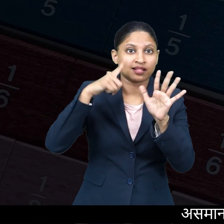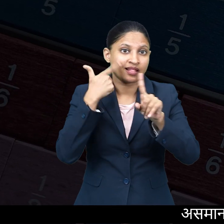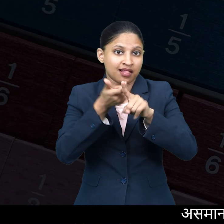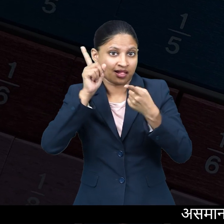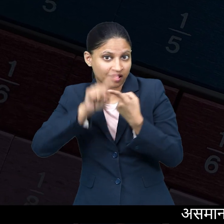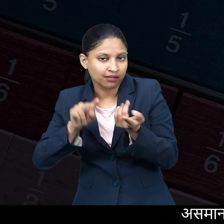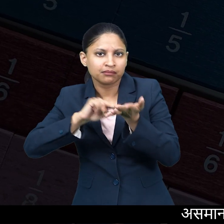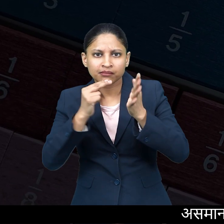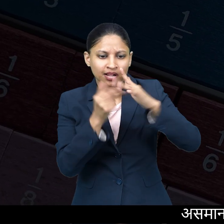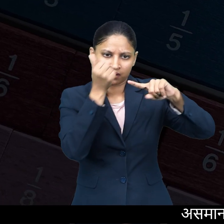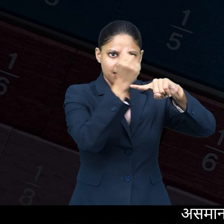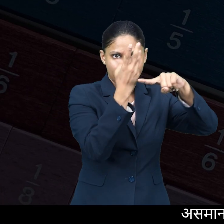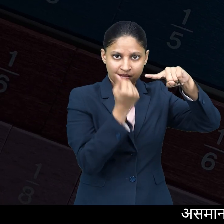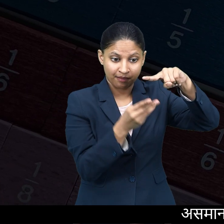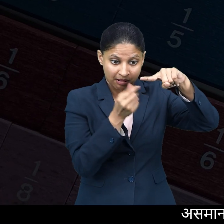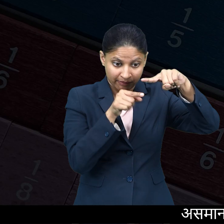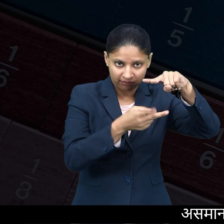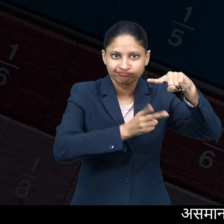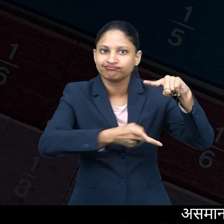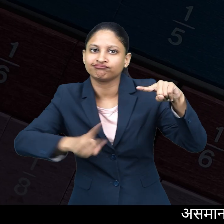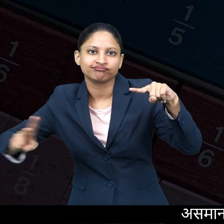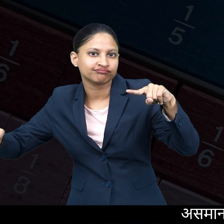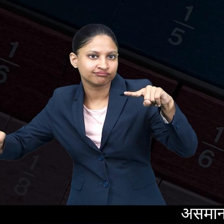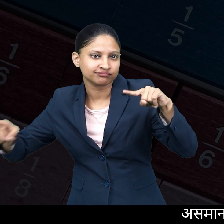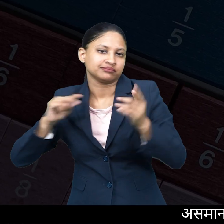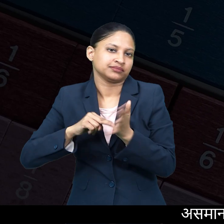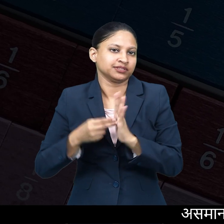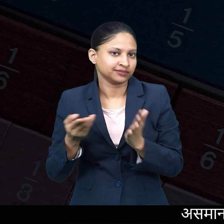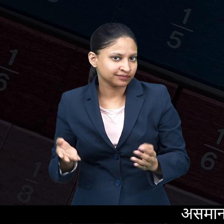असमान अंशों का भाजक अलग होता है।